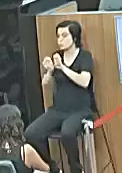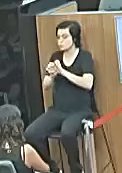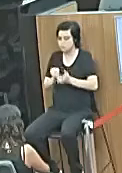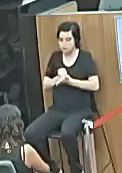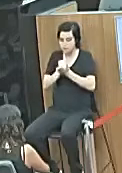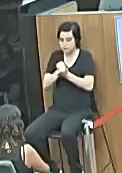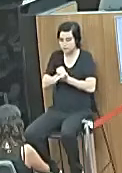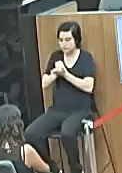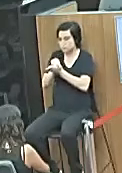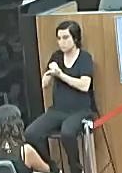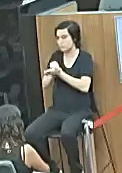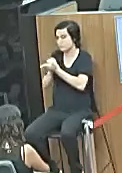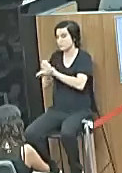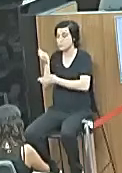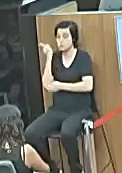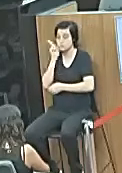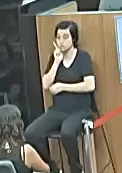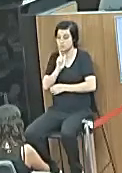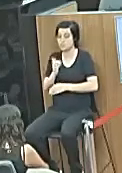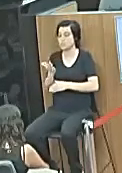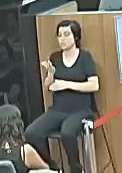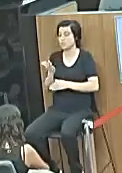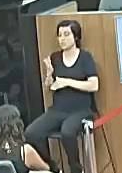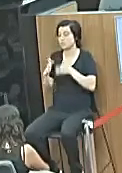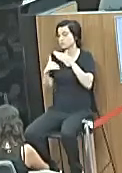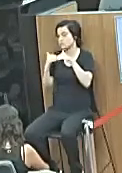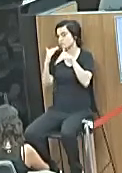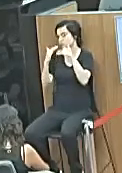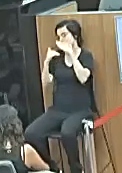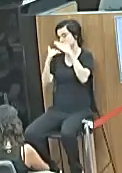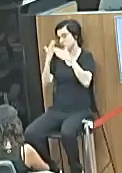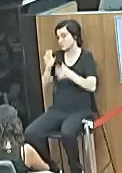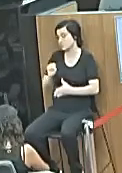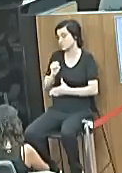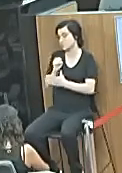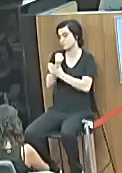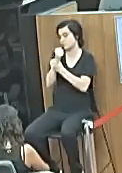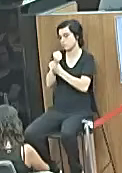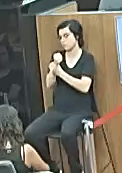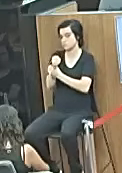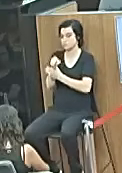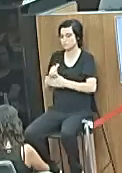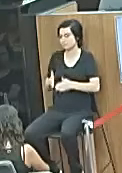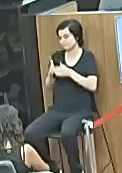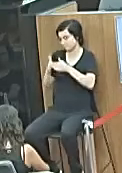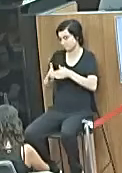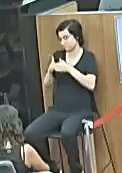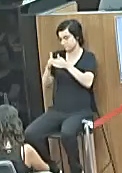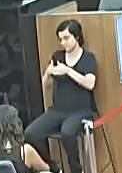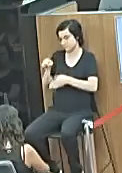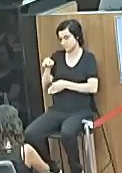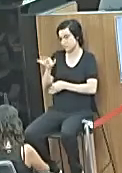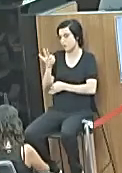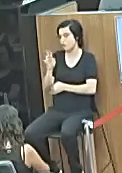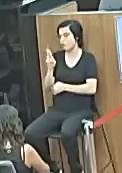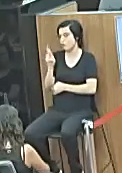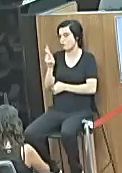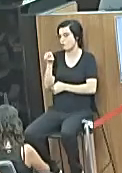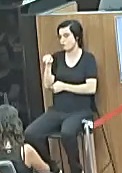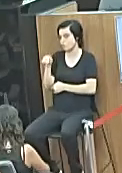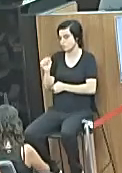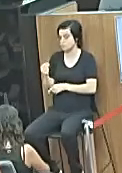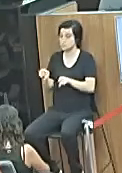que contribuam contribuam com a segurança da navegação e com respeito ao meio